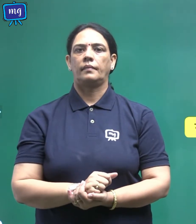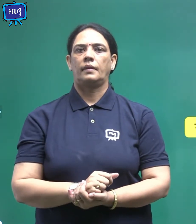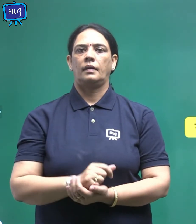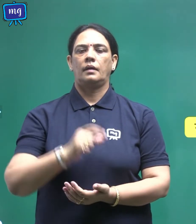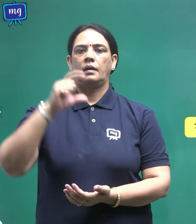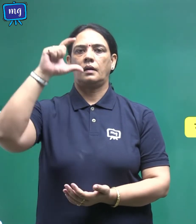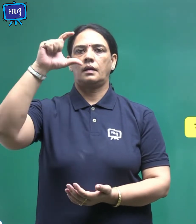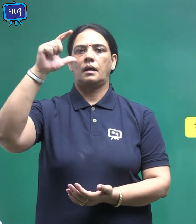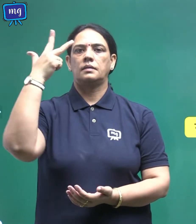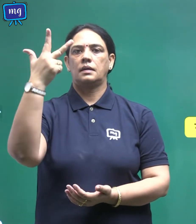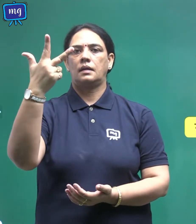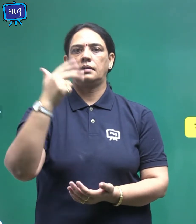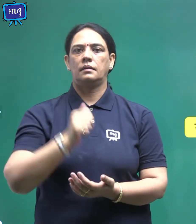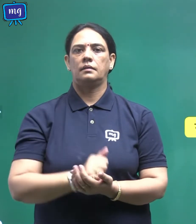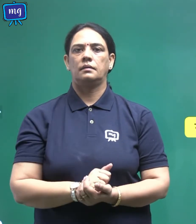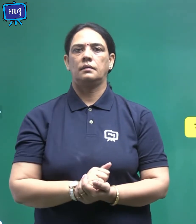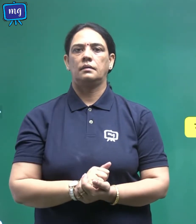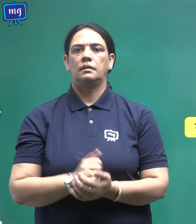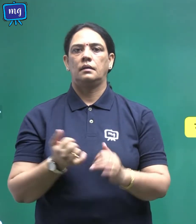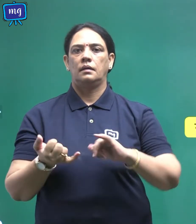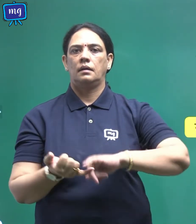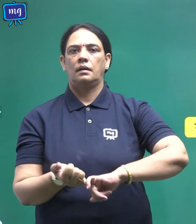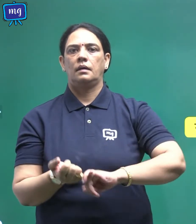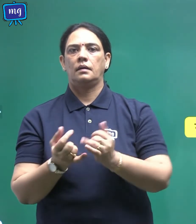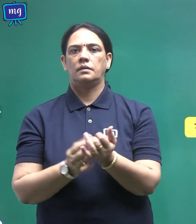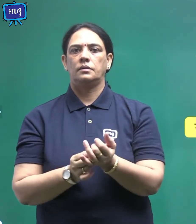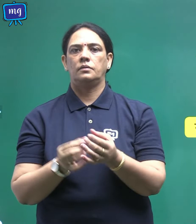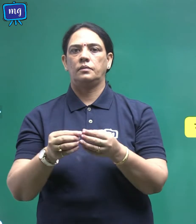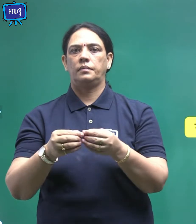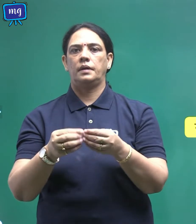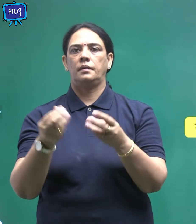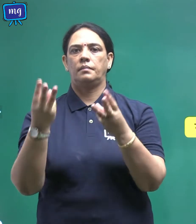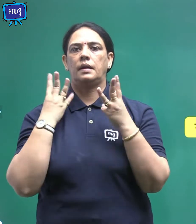8 विषय गणित